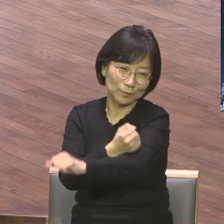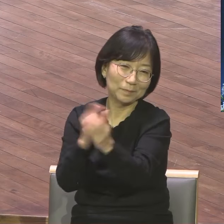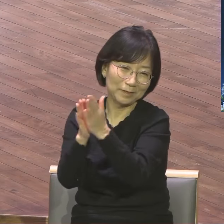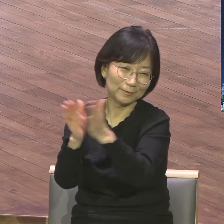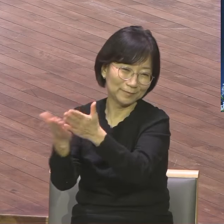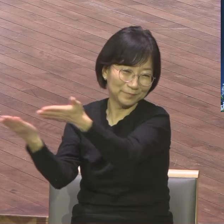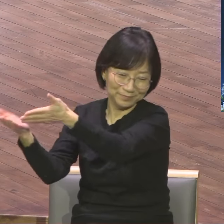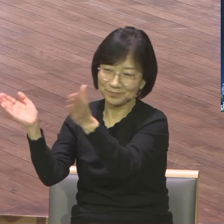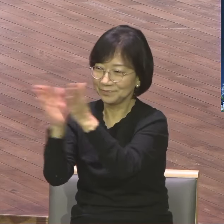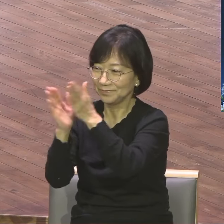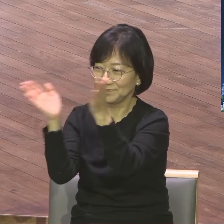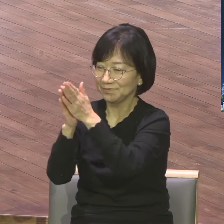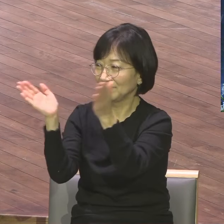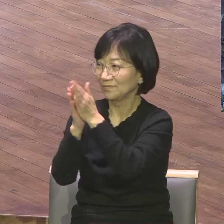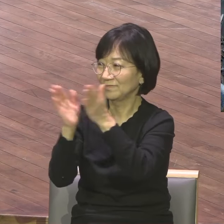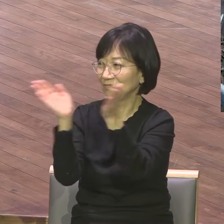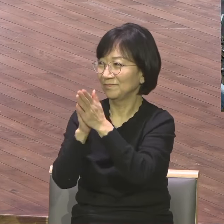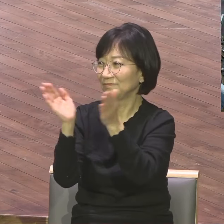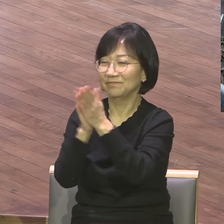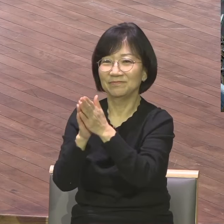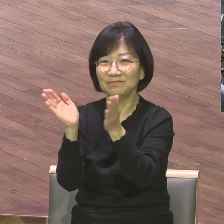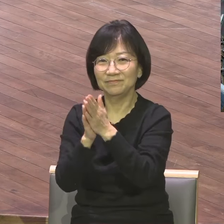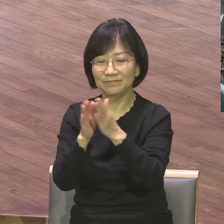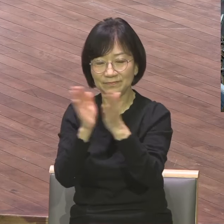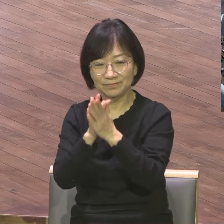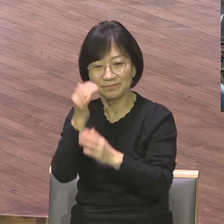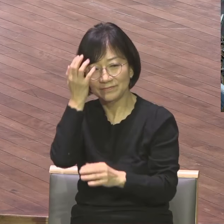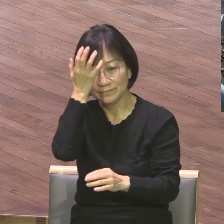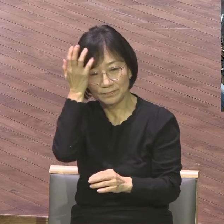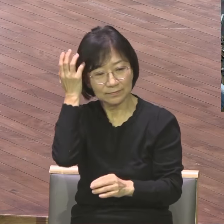박수로 한번 위로하겠습니다.